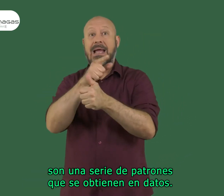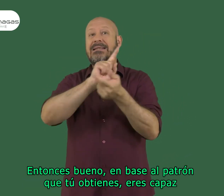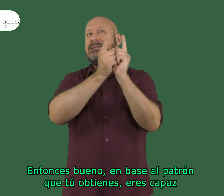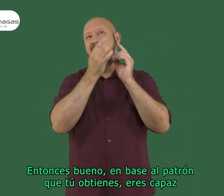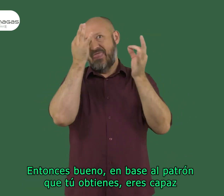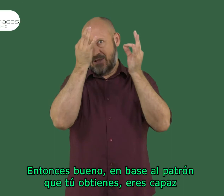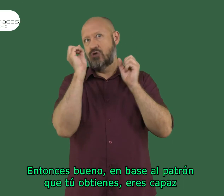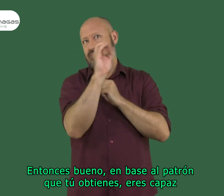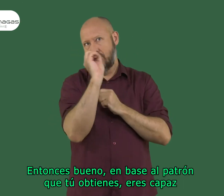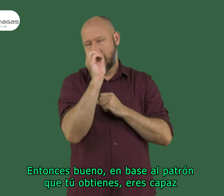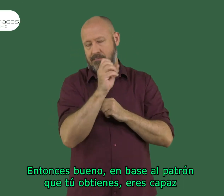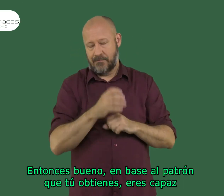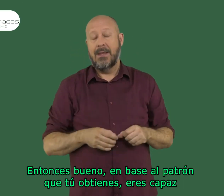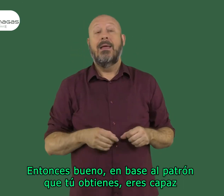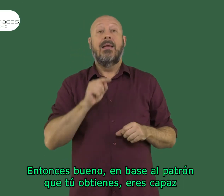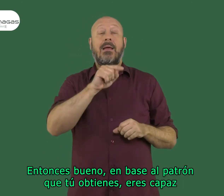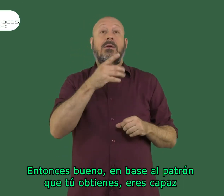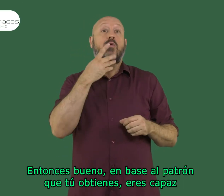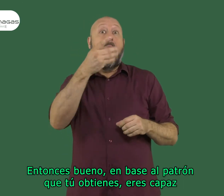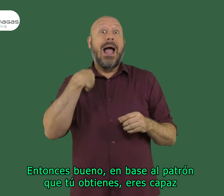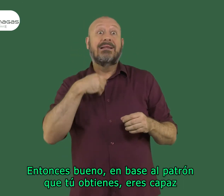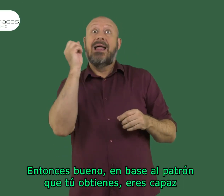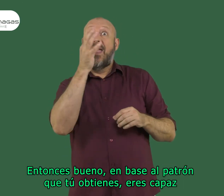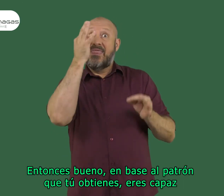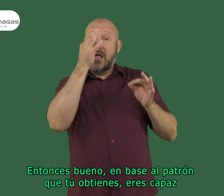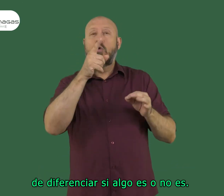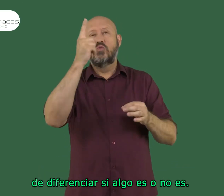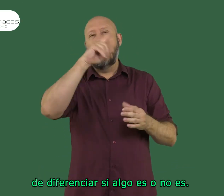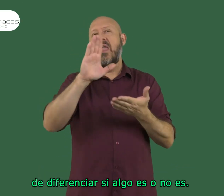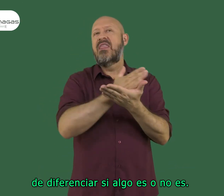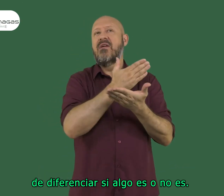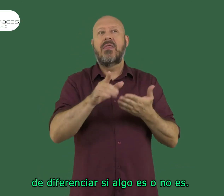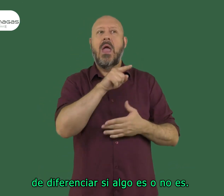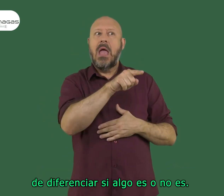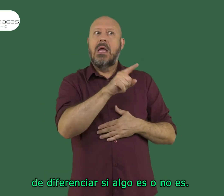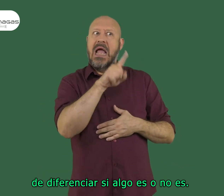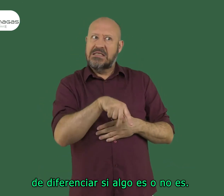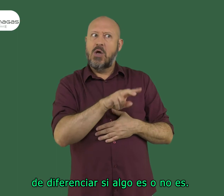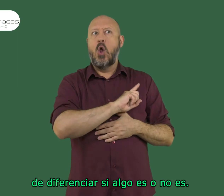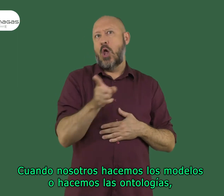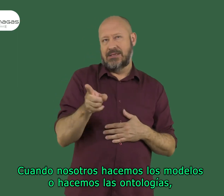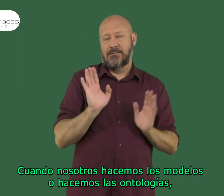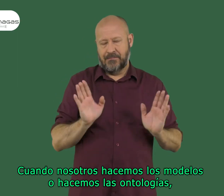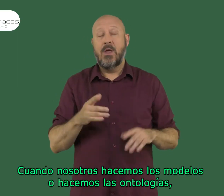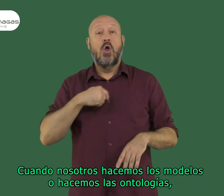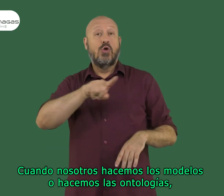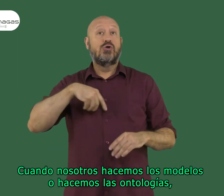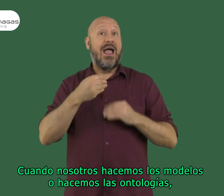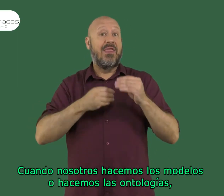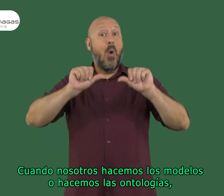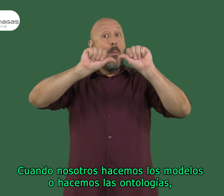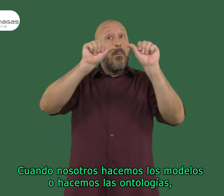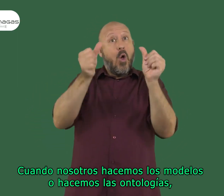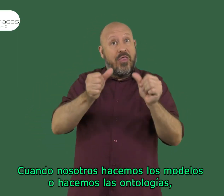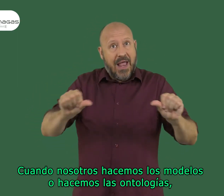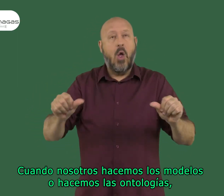datos. Entonces, bueno, en base al patrón que tú obtienes, eres capaz de diferenciar si algo es o no es. Cuando nosotros hacemos los